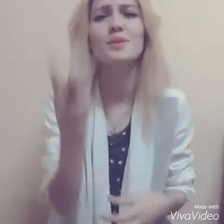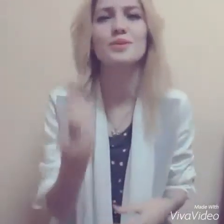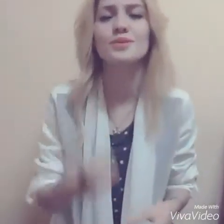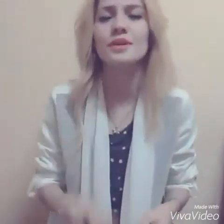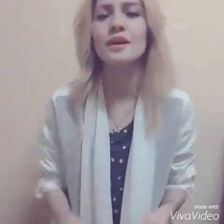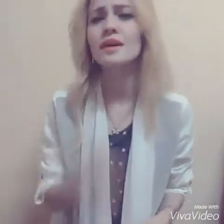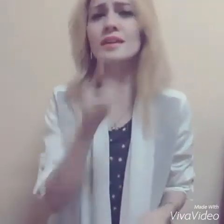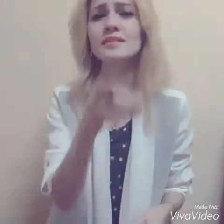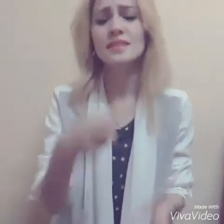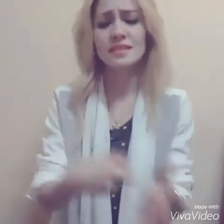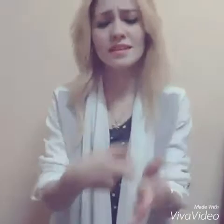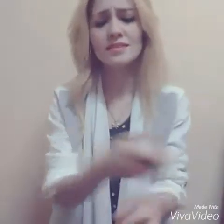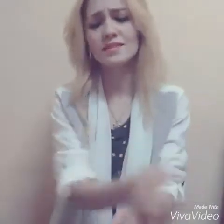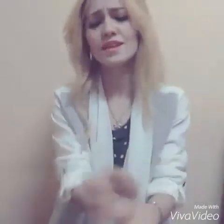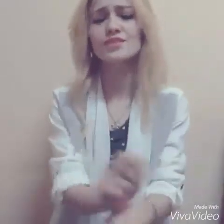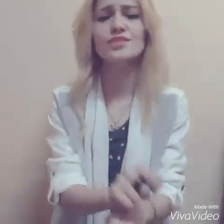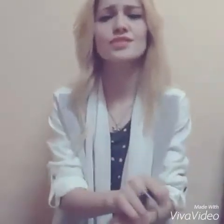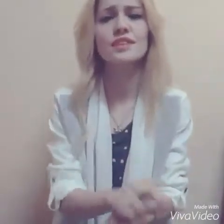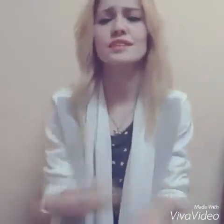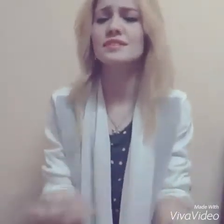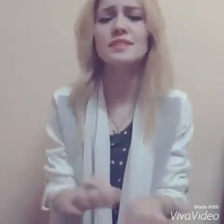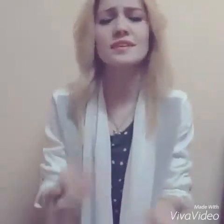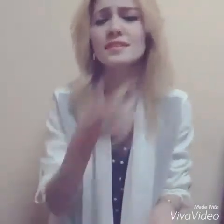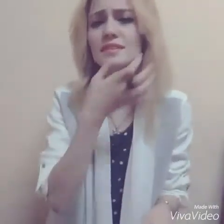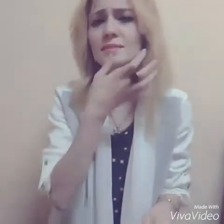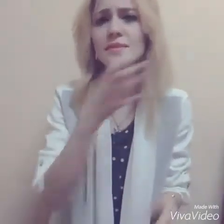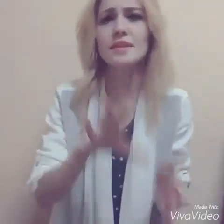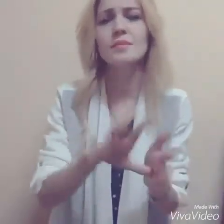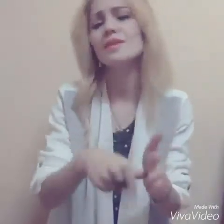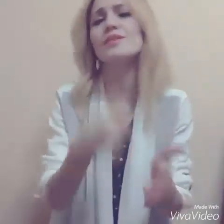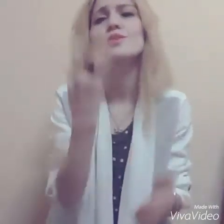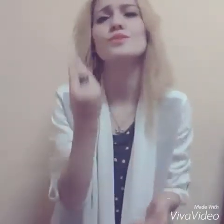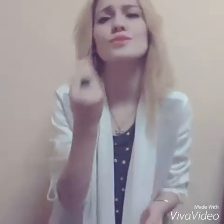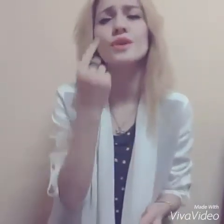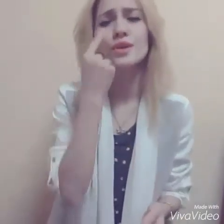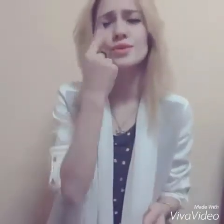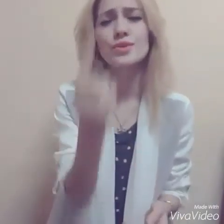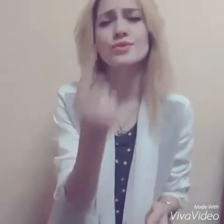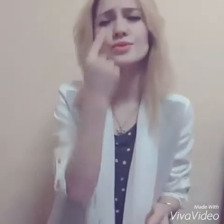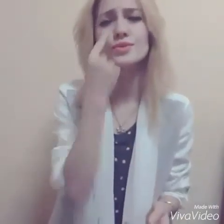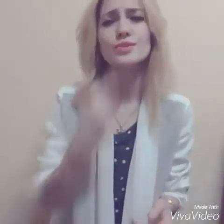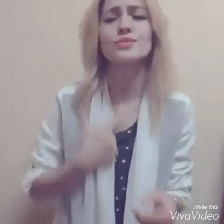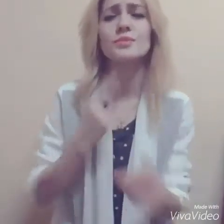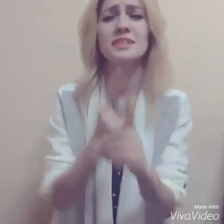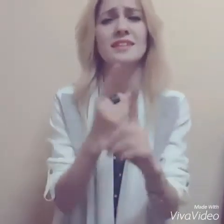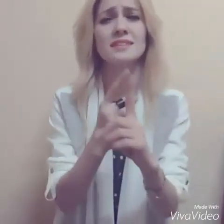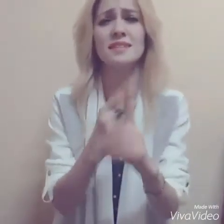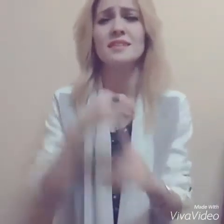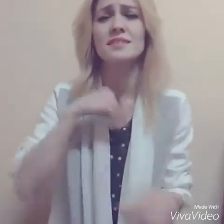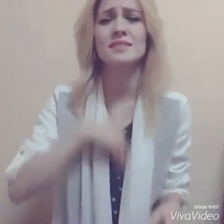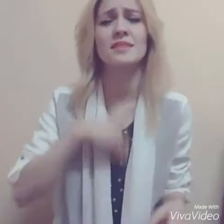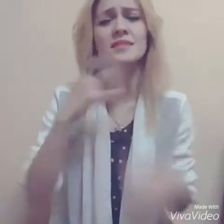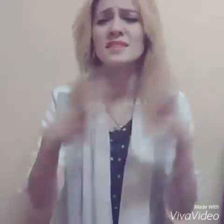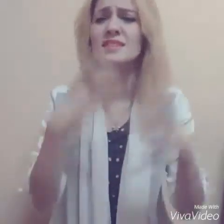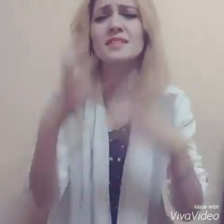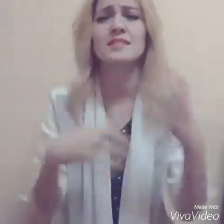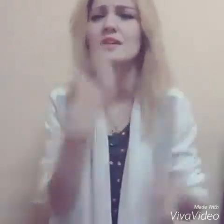olur. Senin adın geçince zehir bile bal olur. Gözün gözüme değse sanki ihtilal